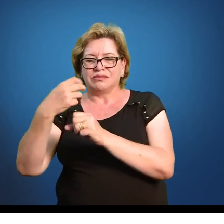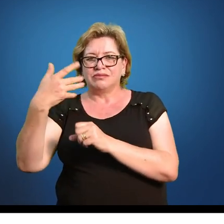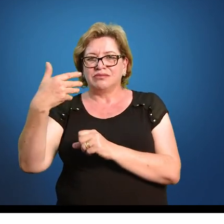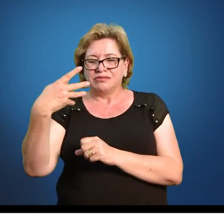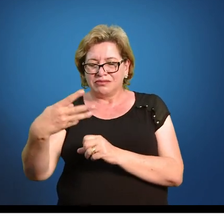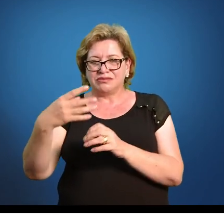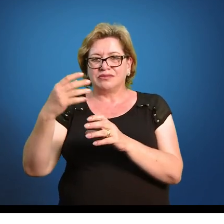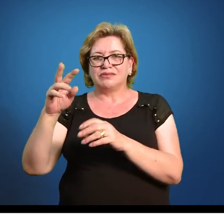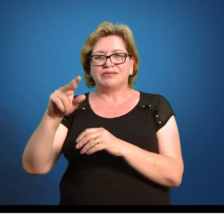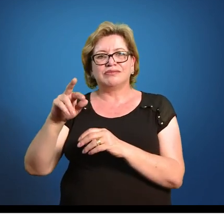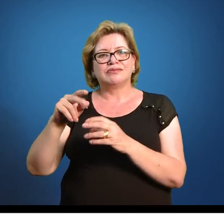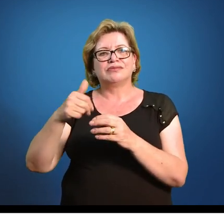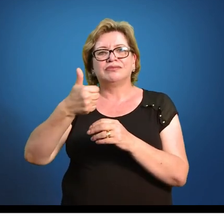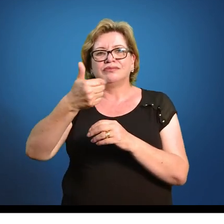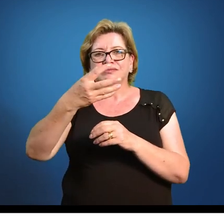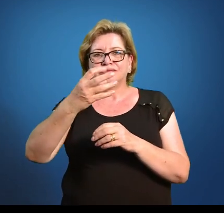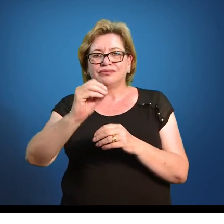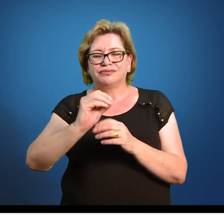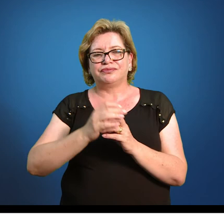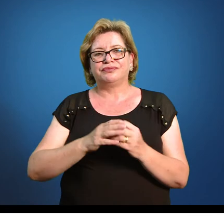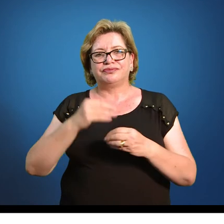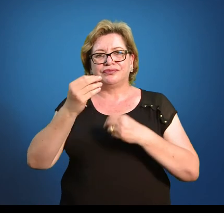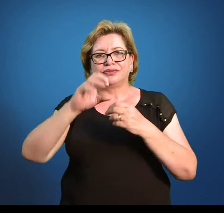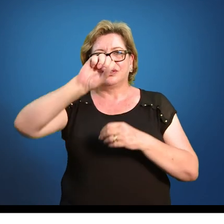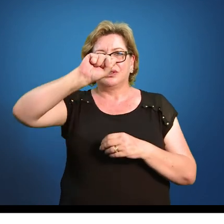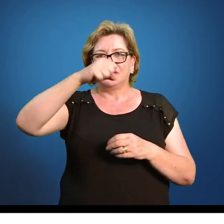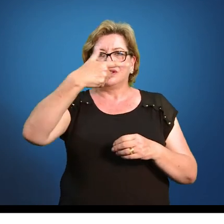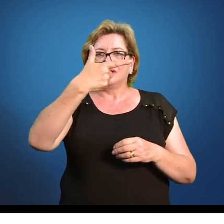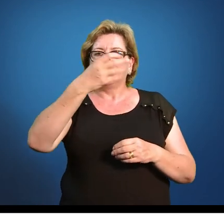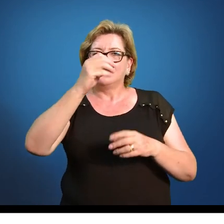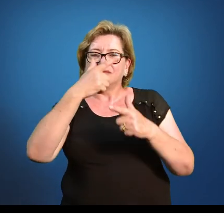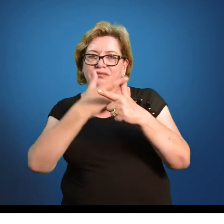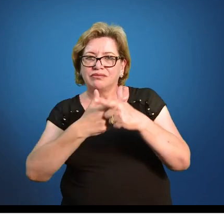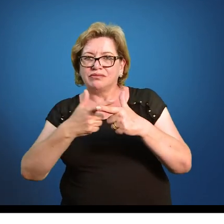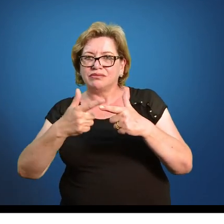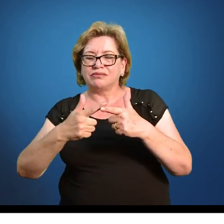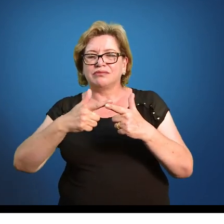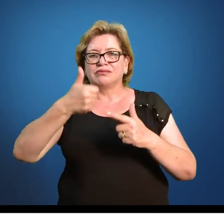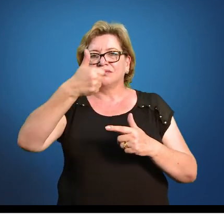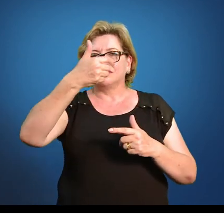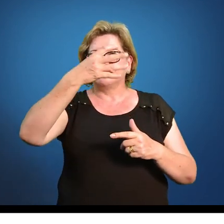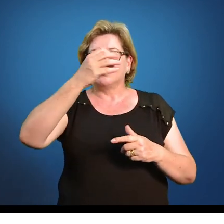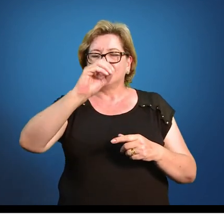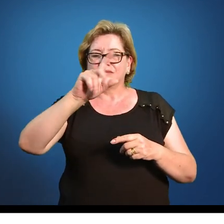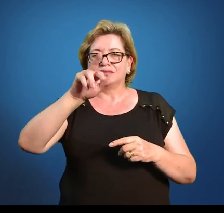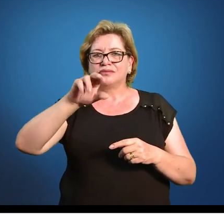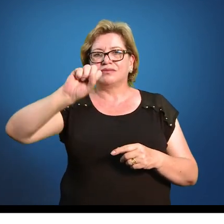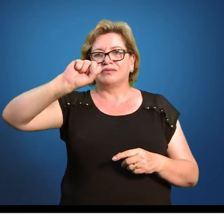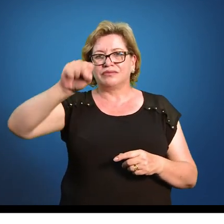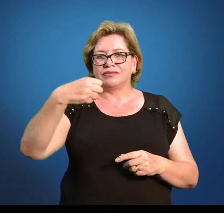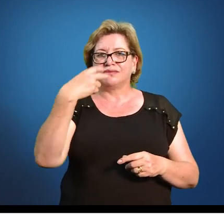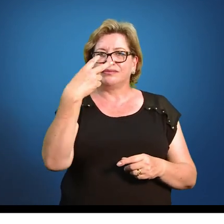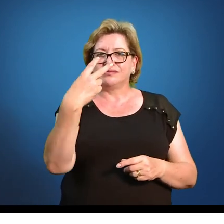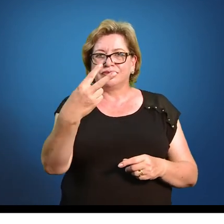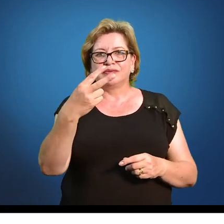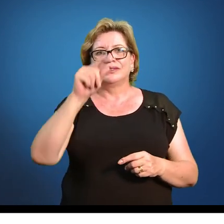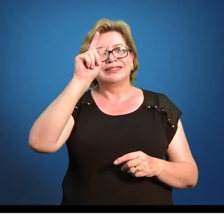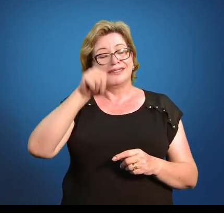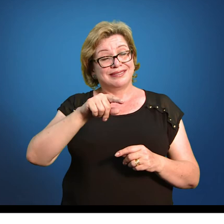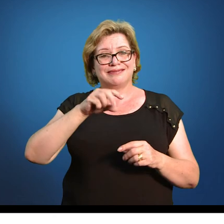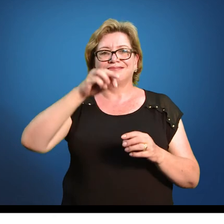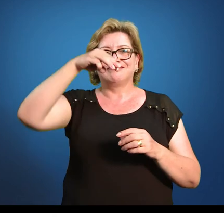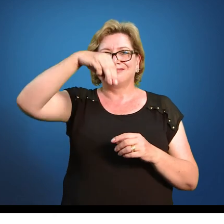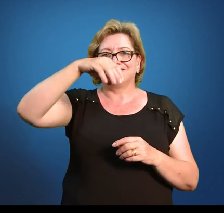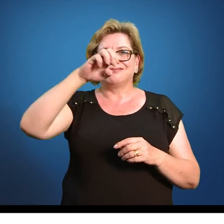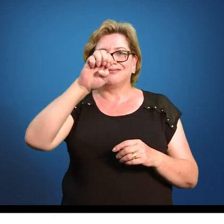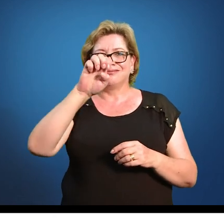4, 10. E 820 dividido por 10, 82. Essa é